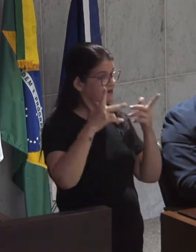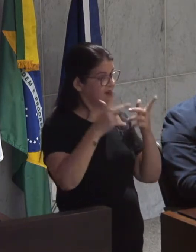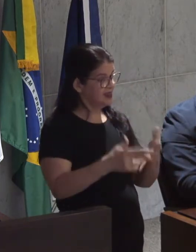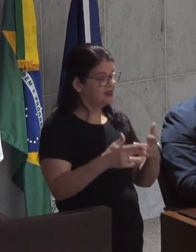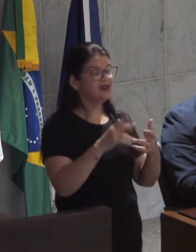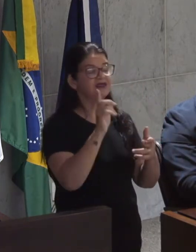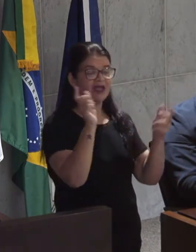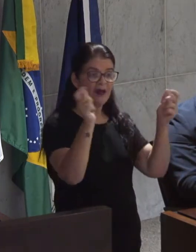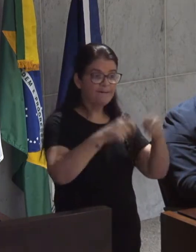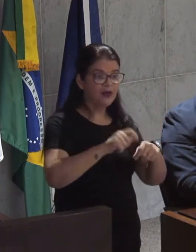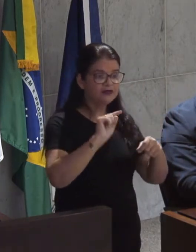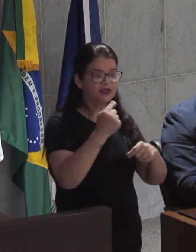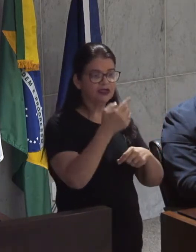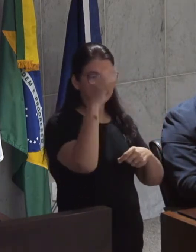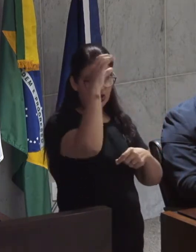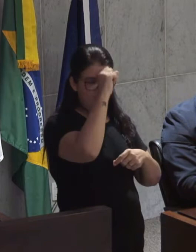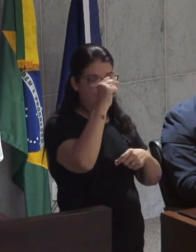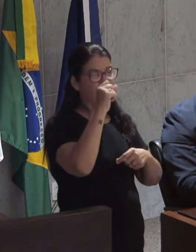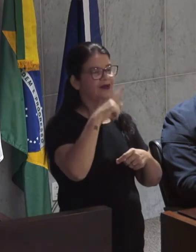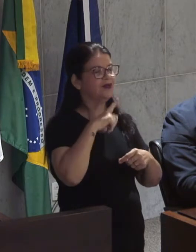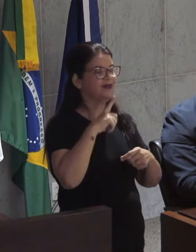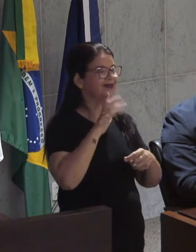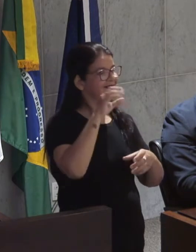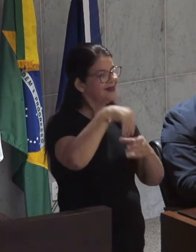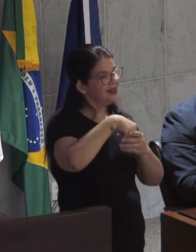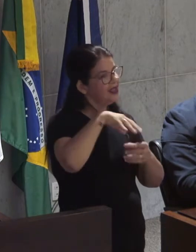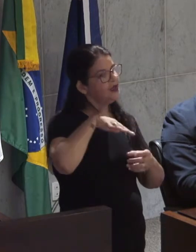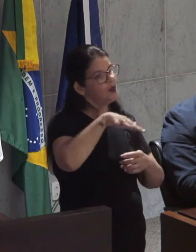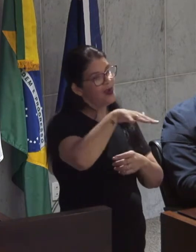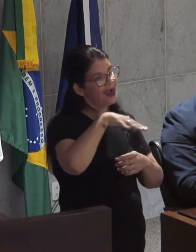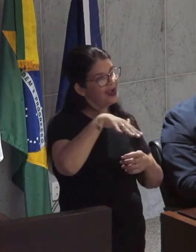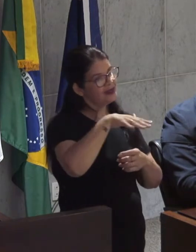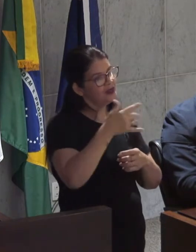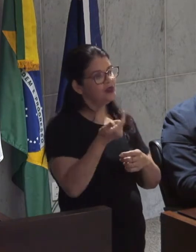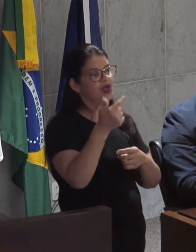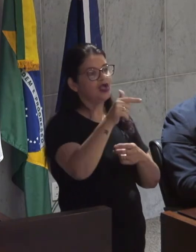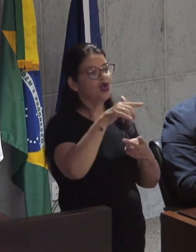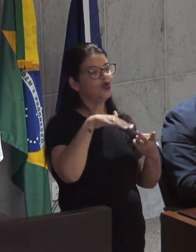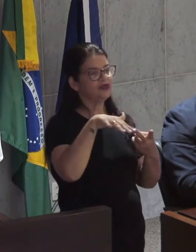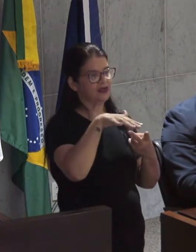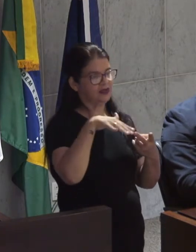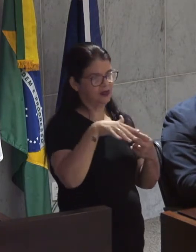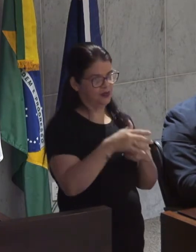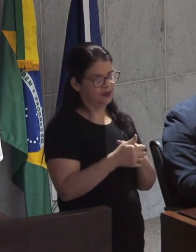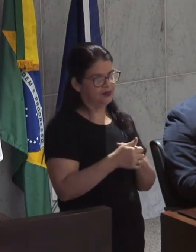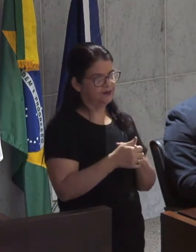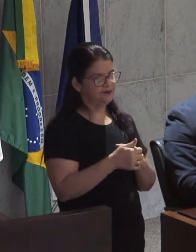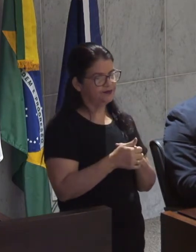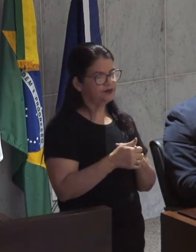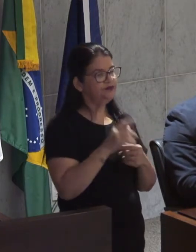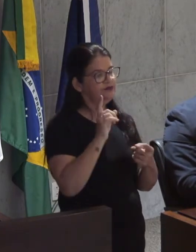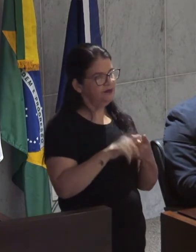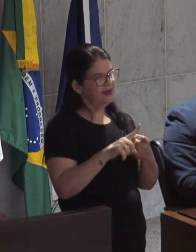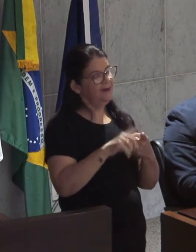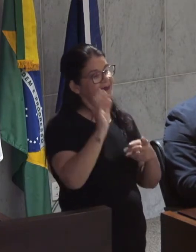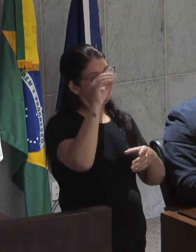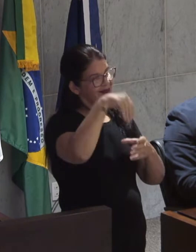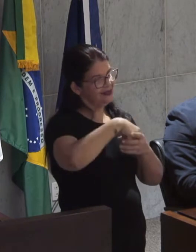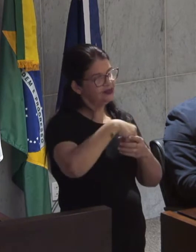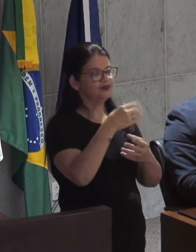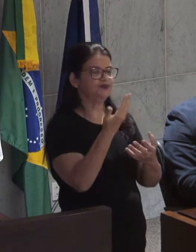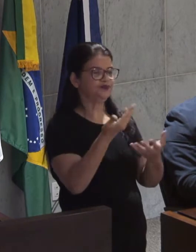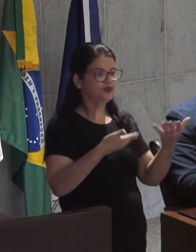possibilidade de a gente compreender o que tem em uma categoria e em outra categoria. Inclusive dentro dos